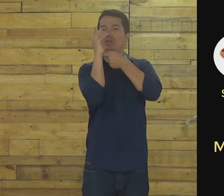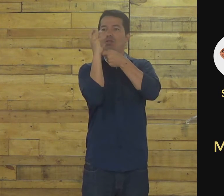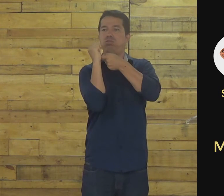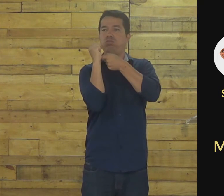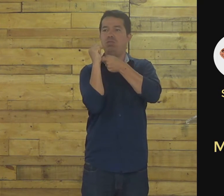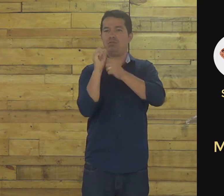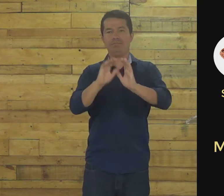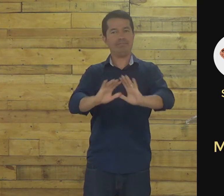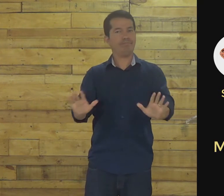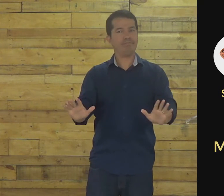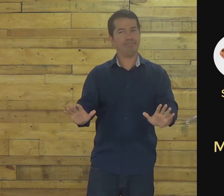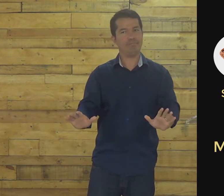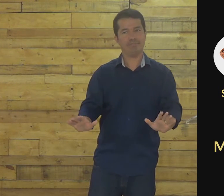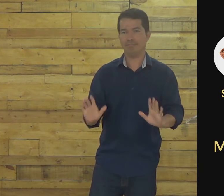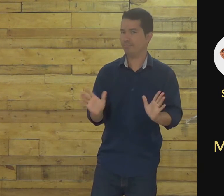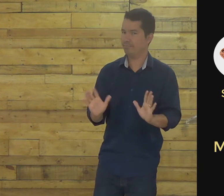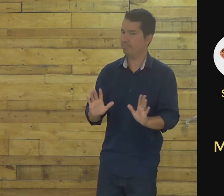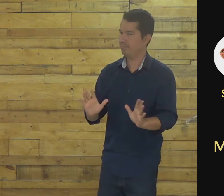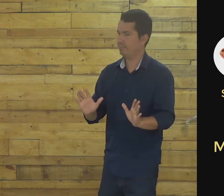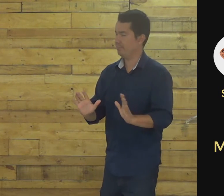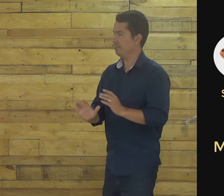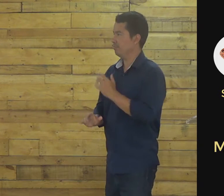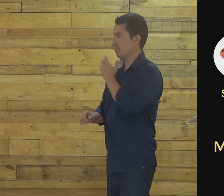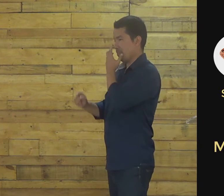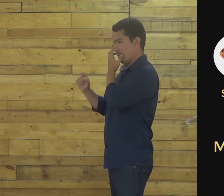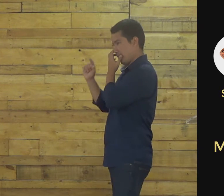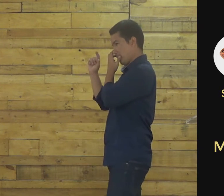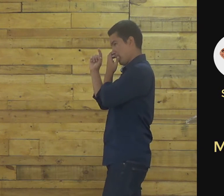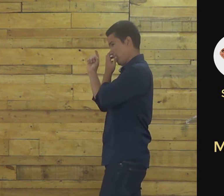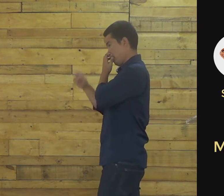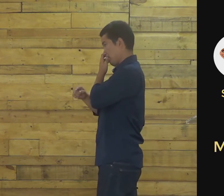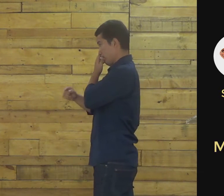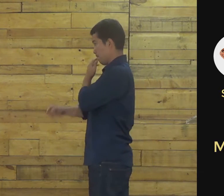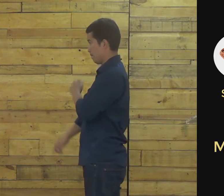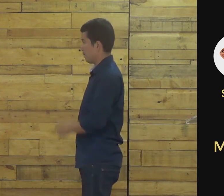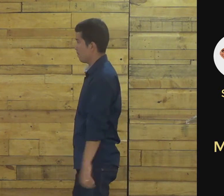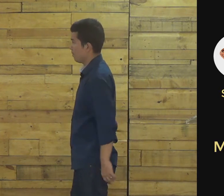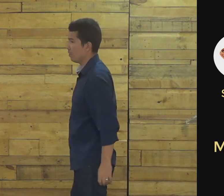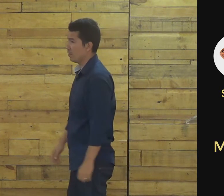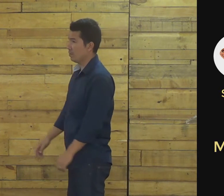A sua vida deve girar em torno de ser uma candeia.